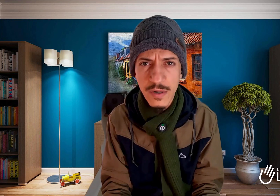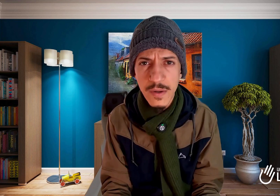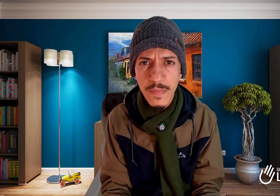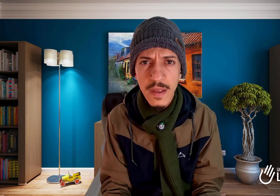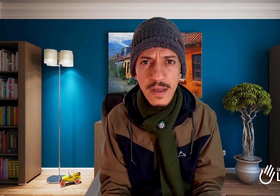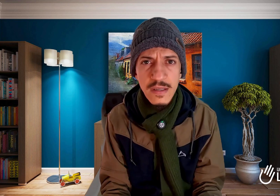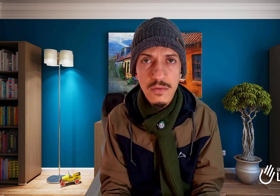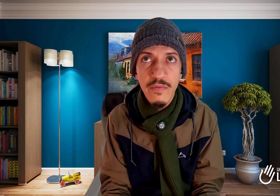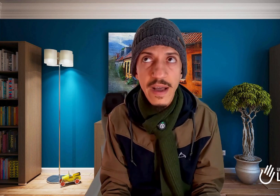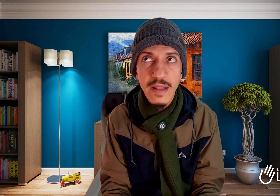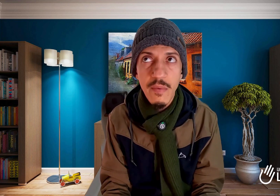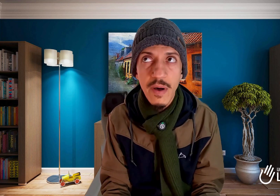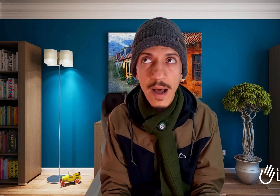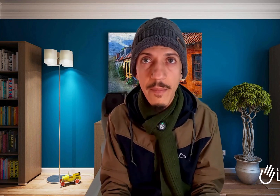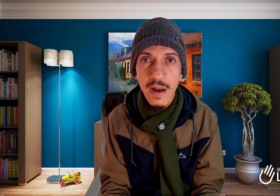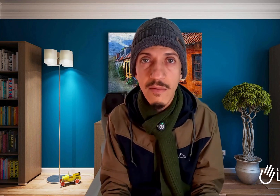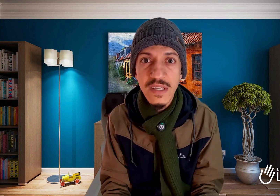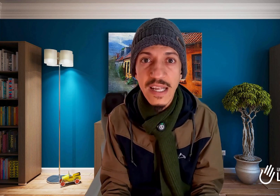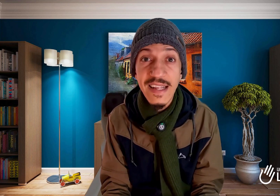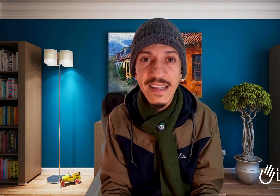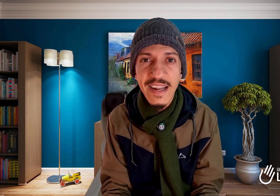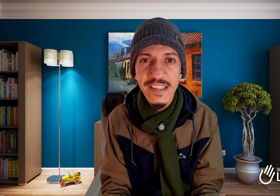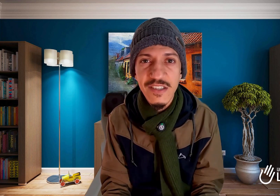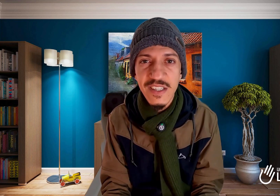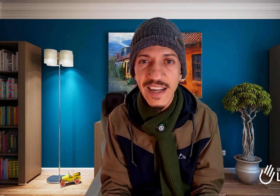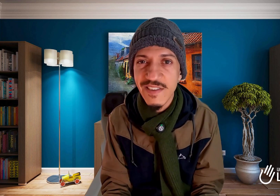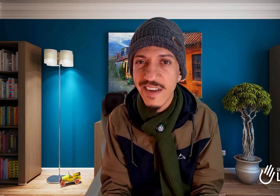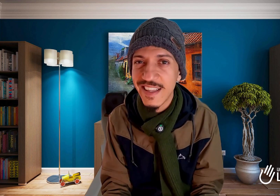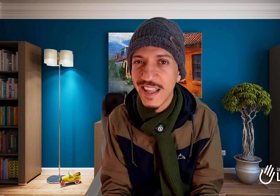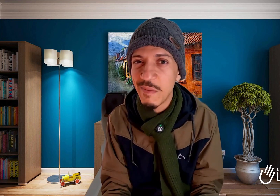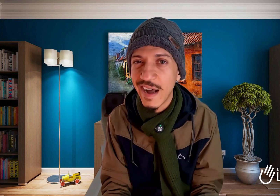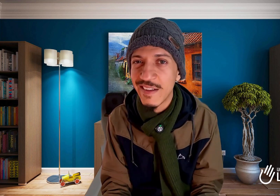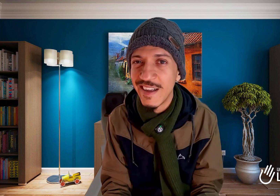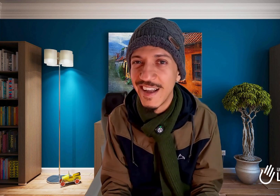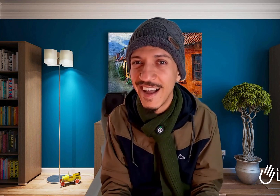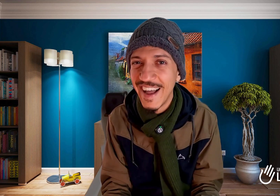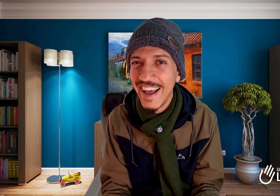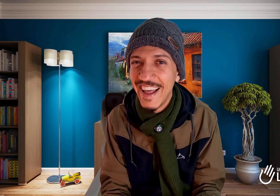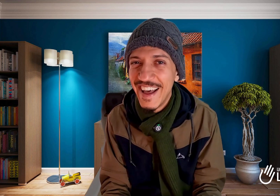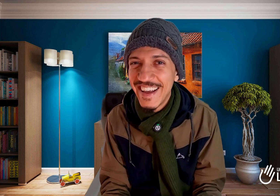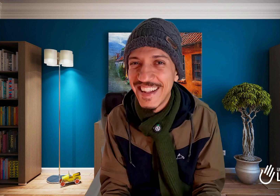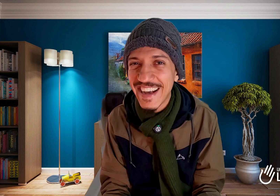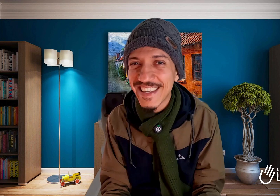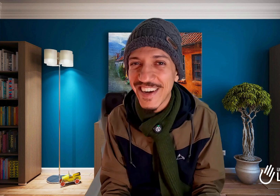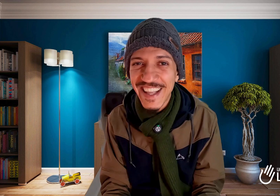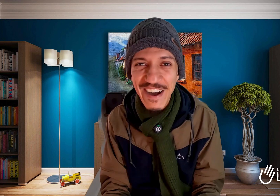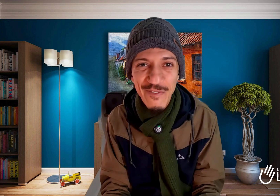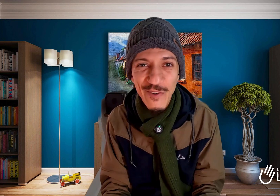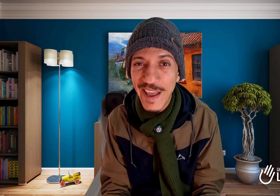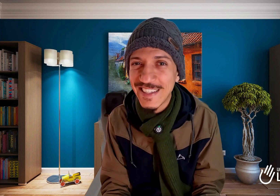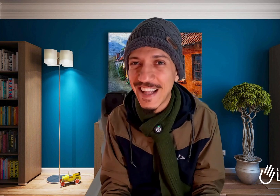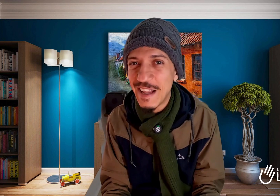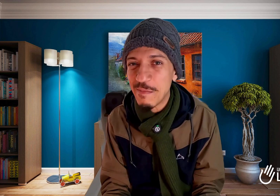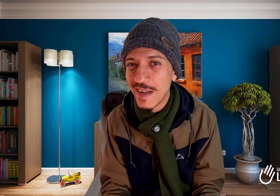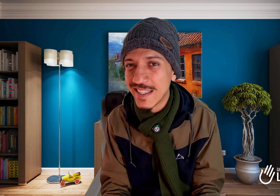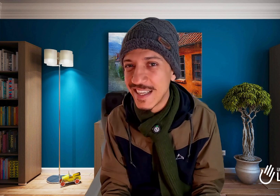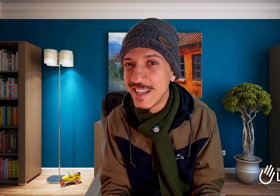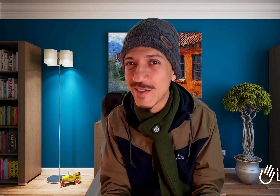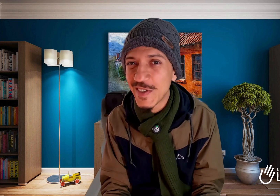anos, tu vai demorar, lá com 73 anos de idade, você vai ter terminado. Né? Que você vai estar fluente na Libras. Isso se você der